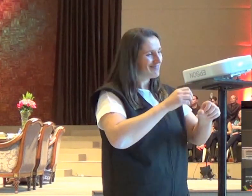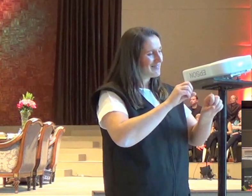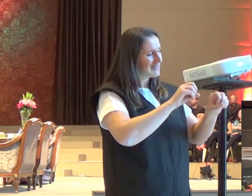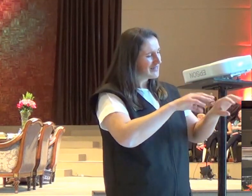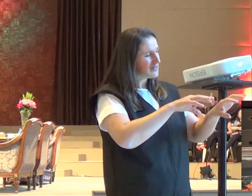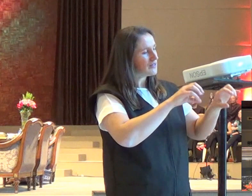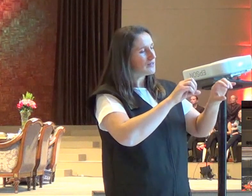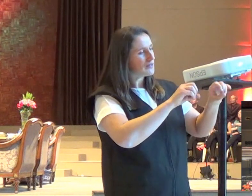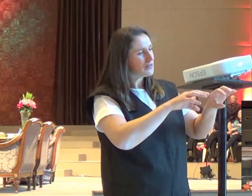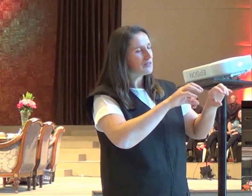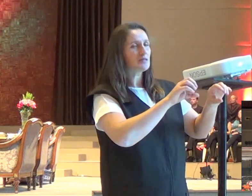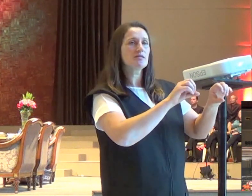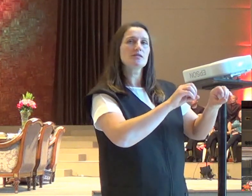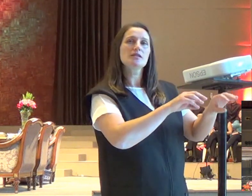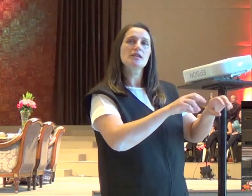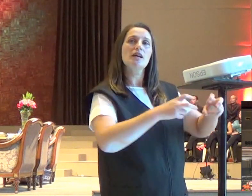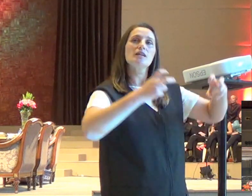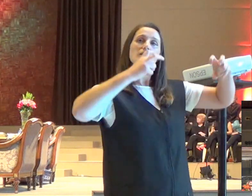informal